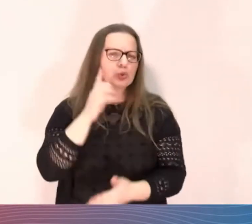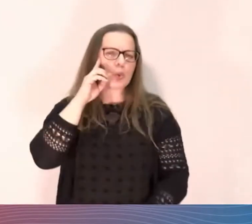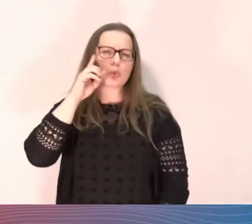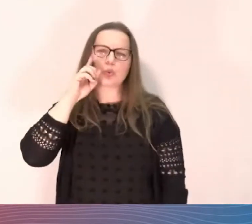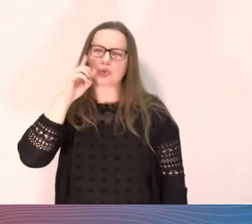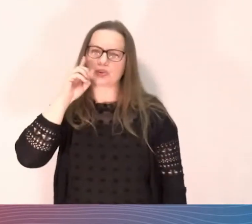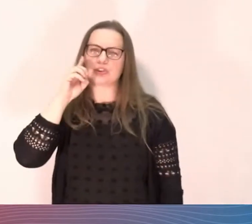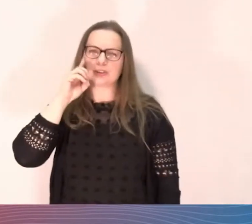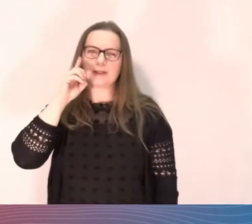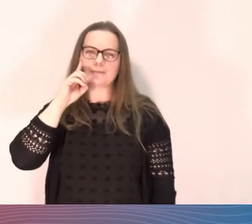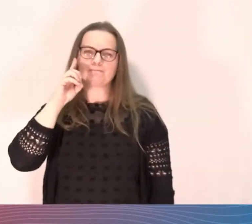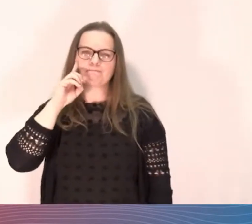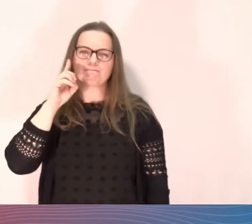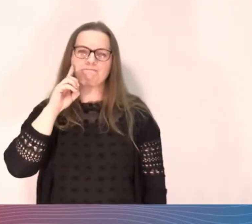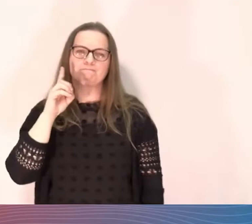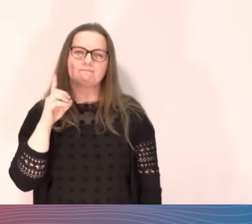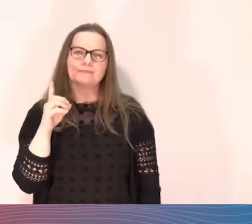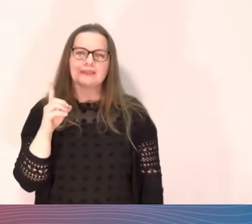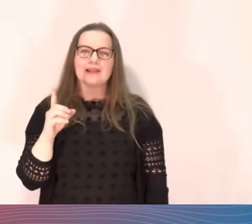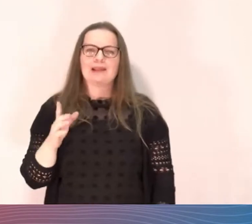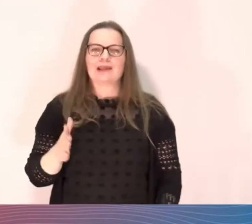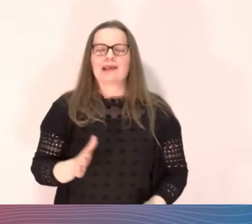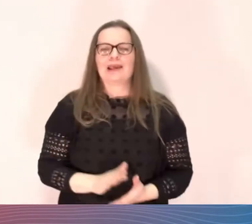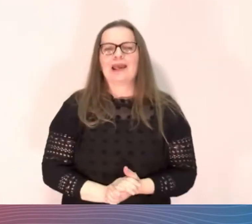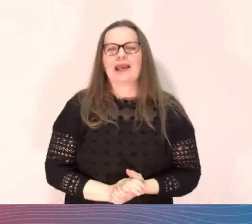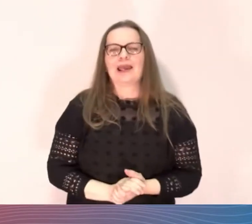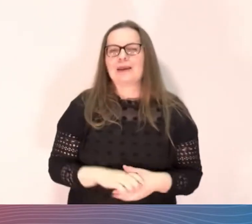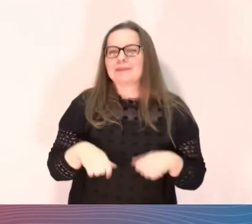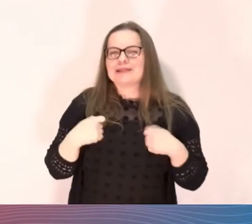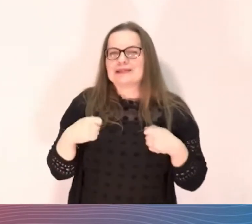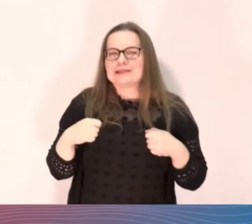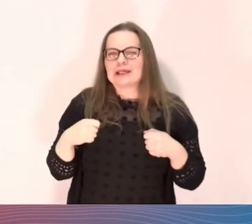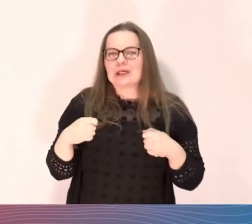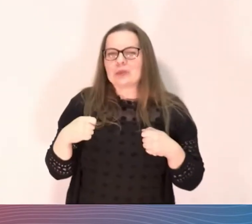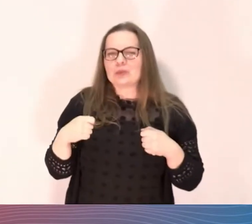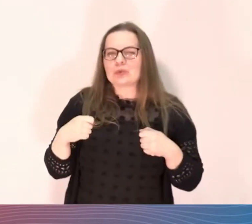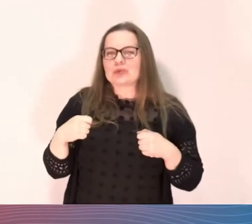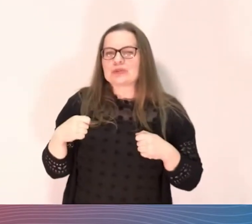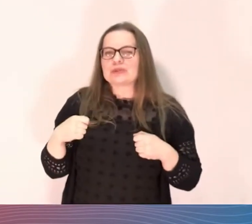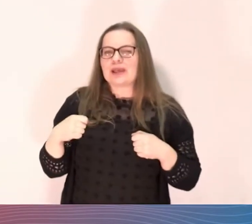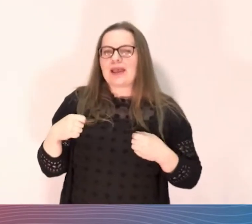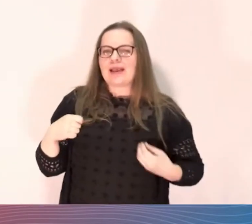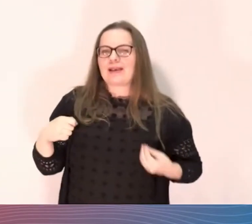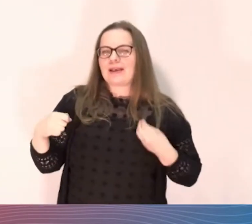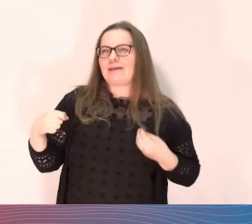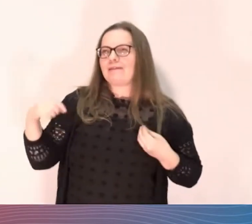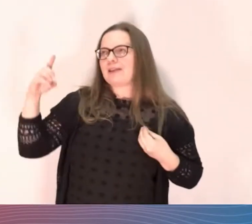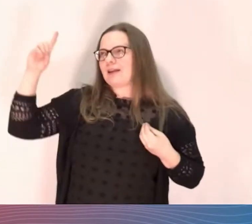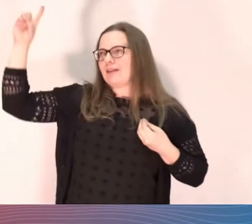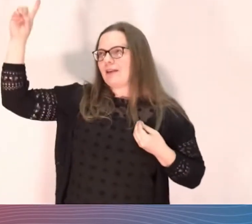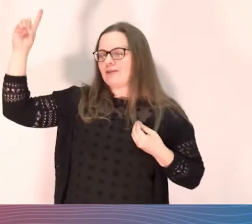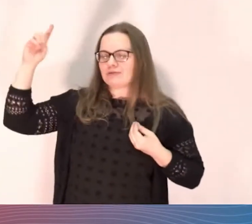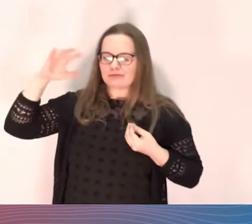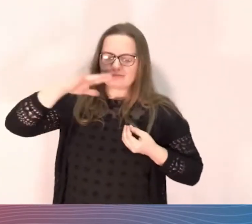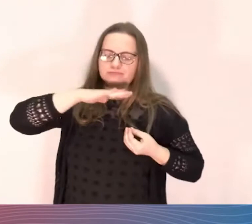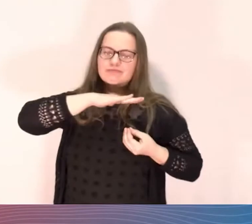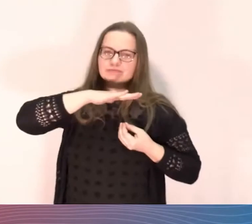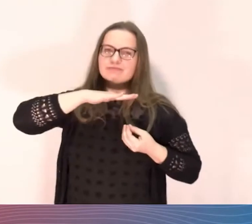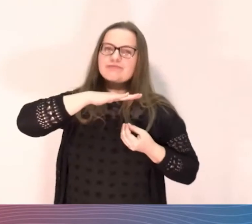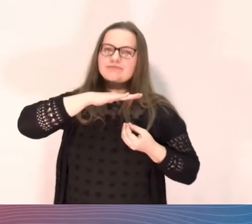cabeça, não vivemos como uma galinha sem cabeça. Quem continua vivendo como galinha sem cabeça?